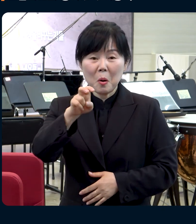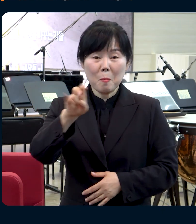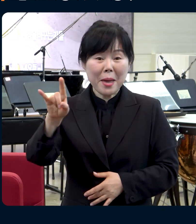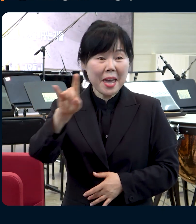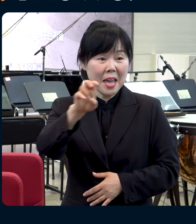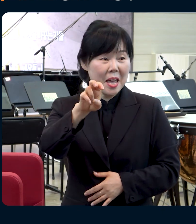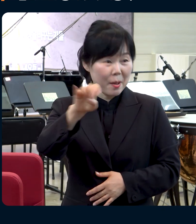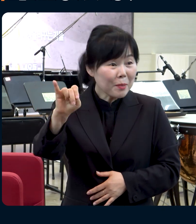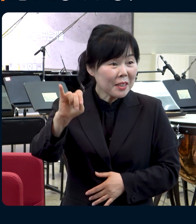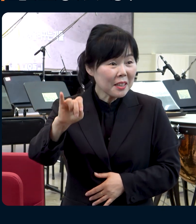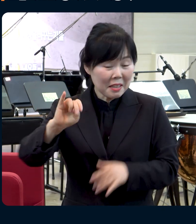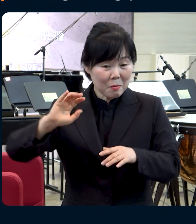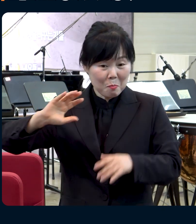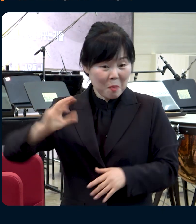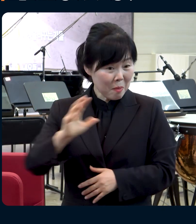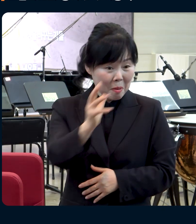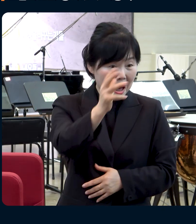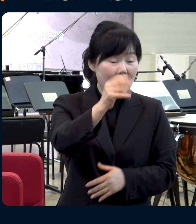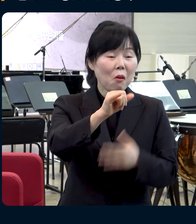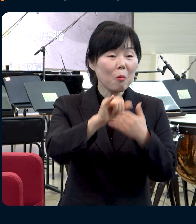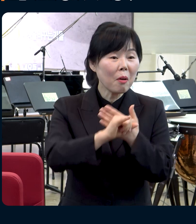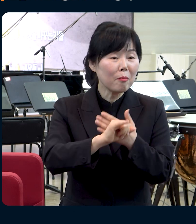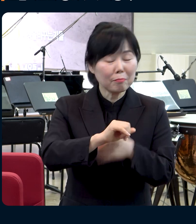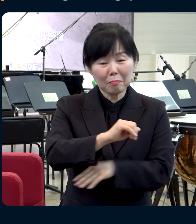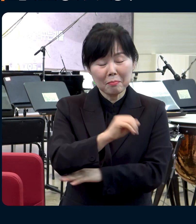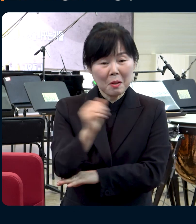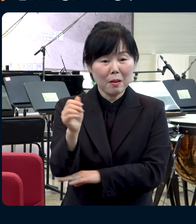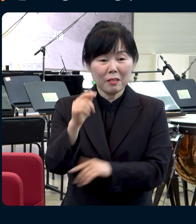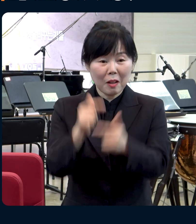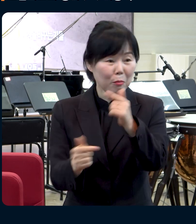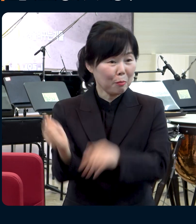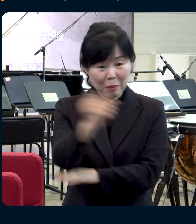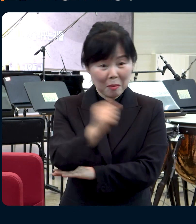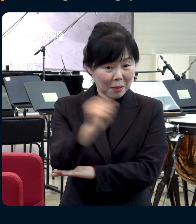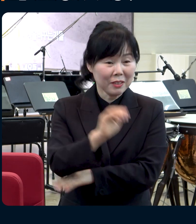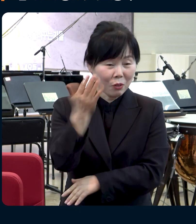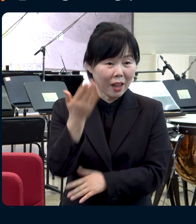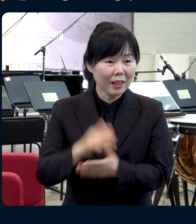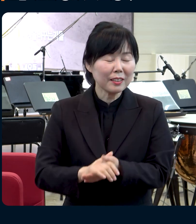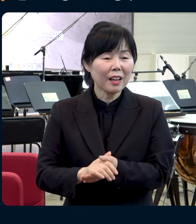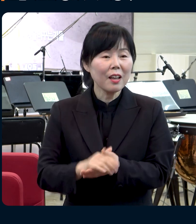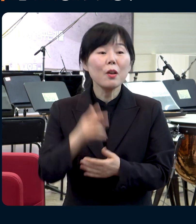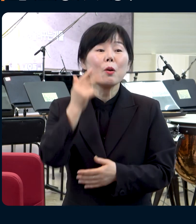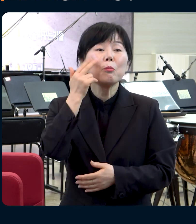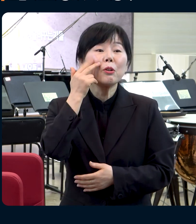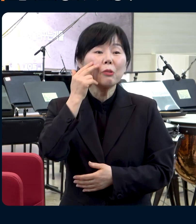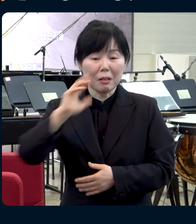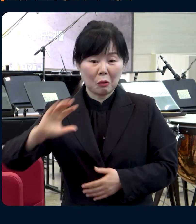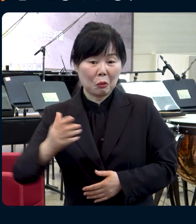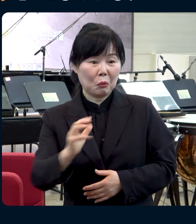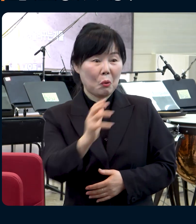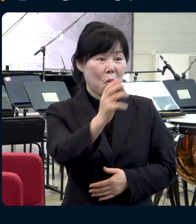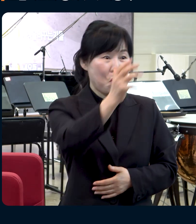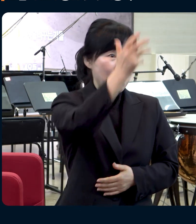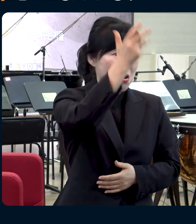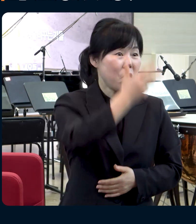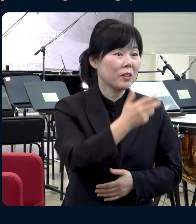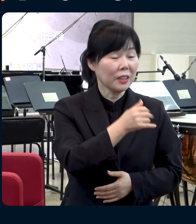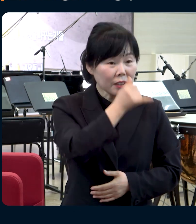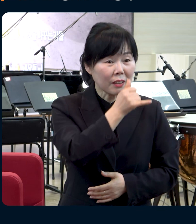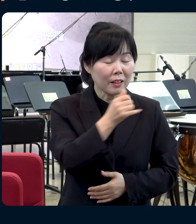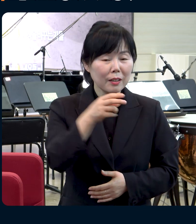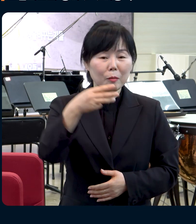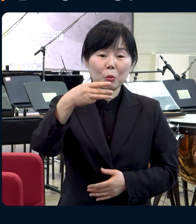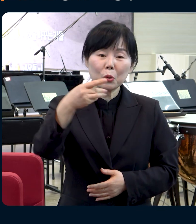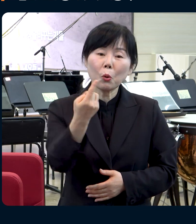거 오면은 난리가 나잖아요. 마찬가지로 여러분, 미국에는 허리케인이 있고 토네이도가 있습니다. 이제 엄청난 그